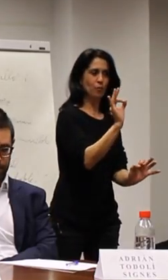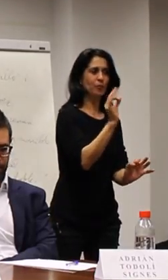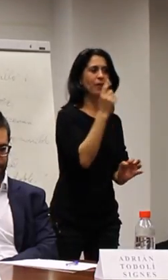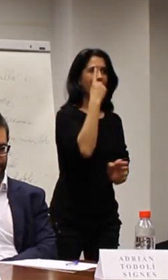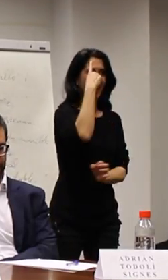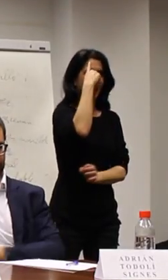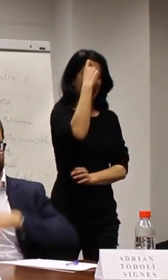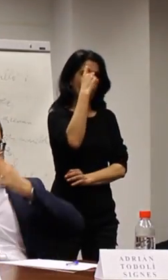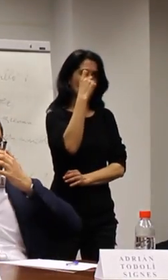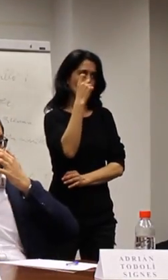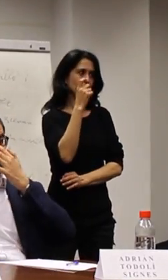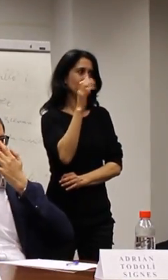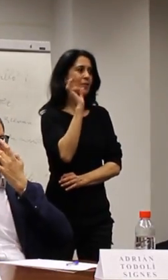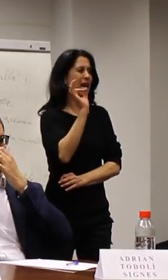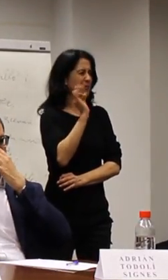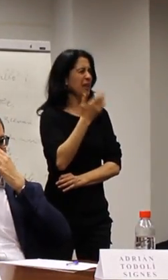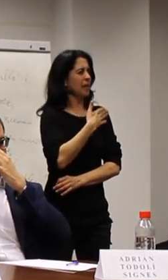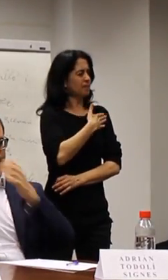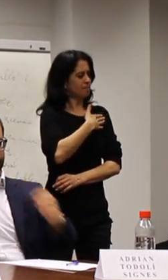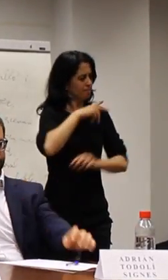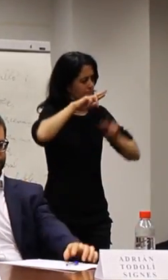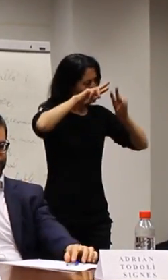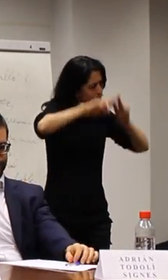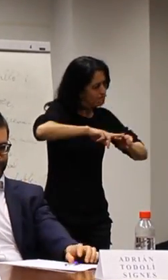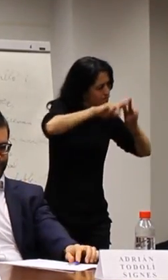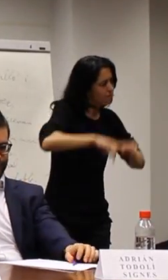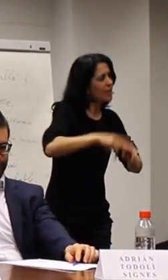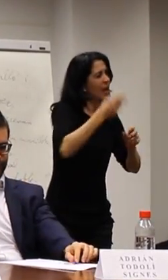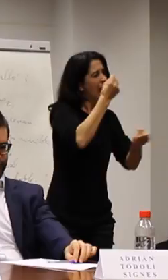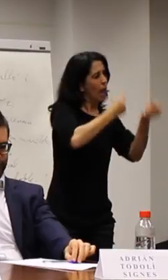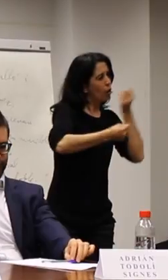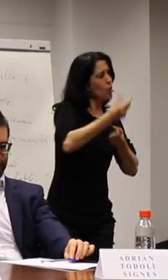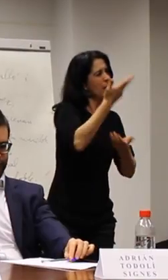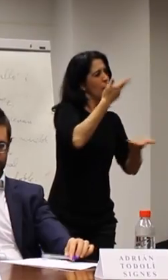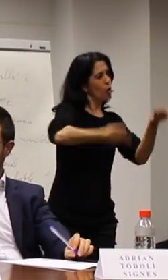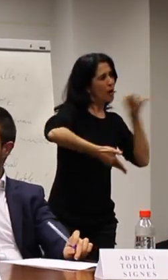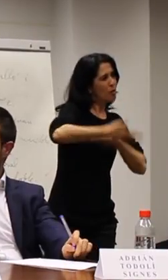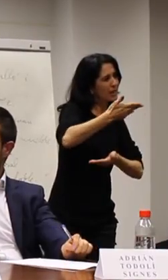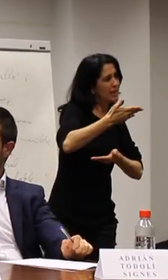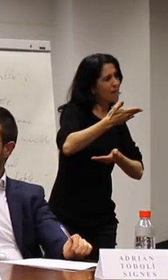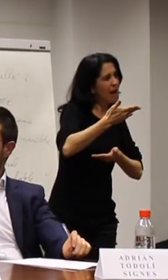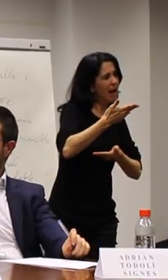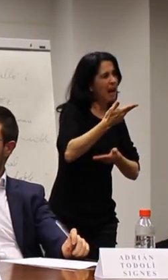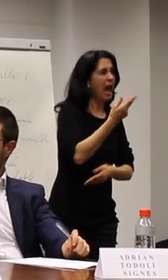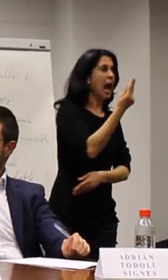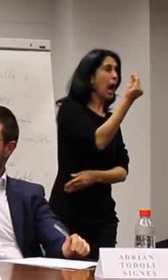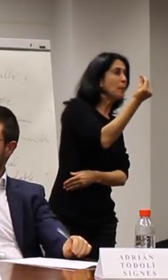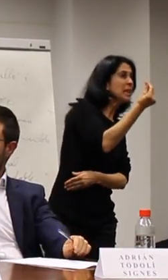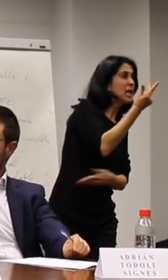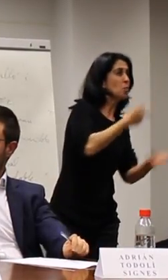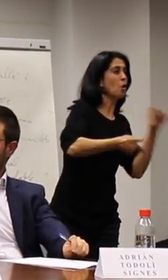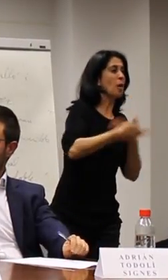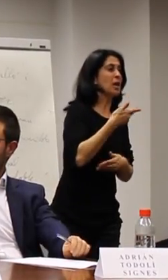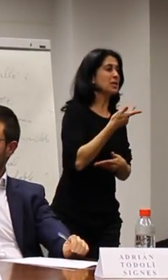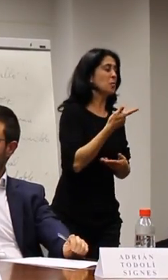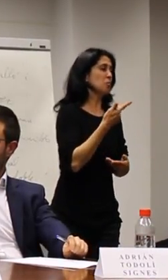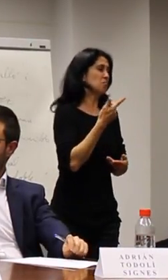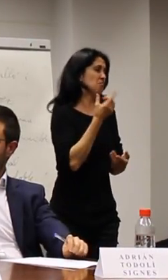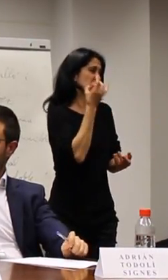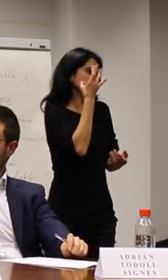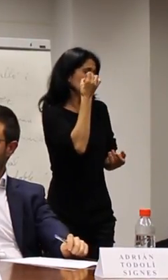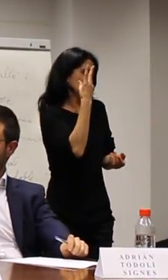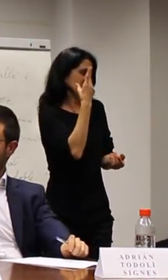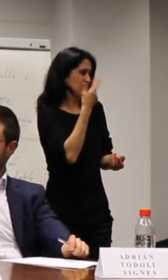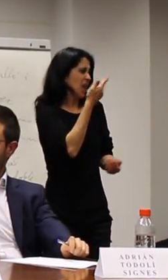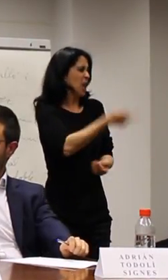general, si se quiere analizar realmente y valorar la economía colaborativa en este punto es un poco estéril, pero sí que diré que Uber